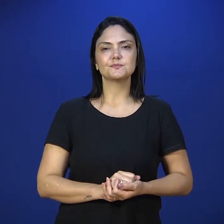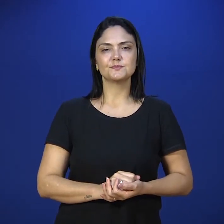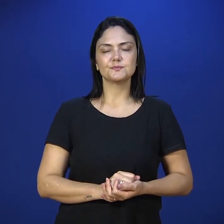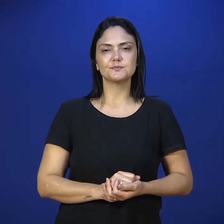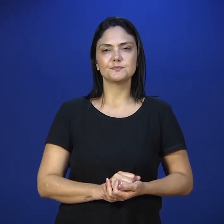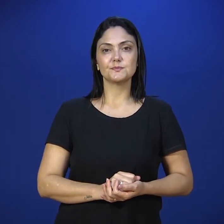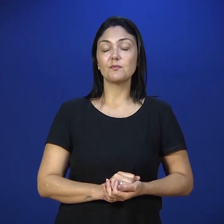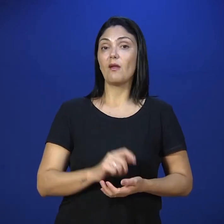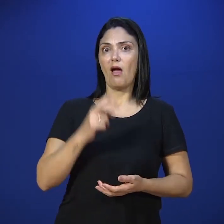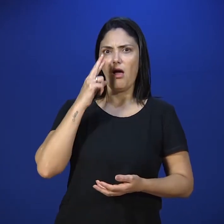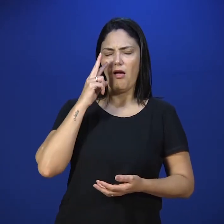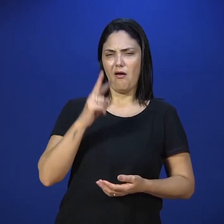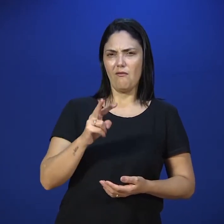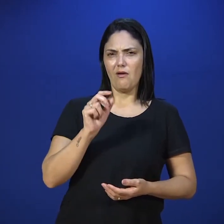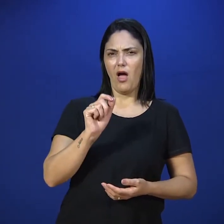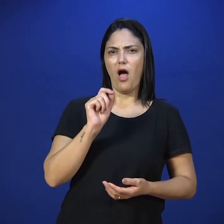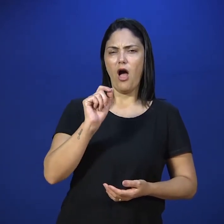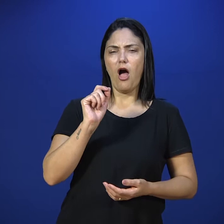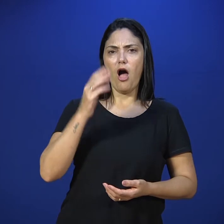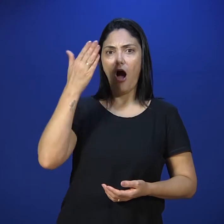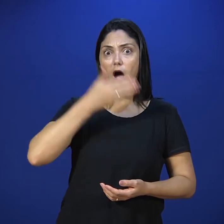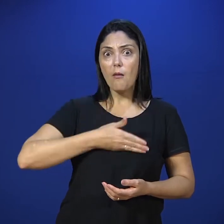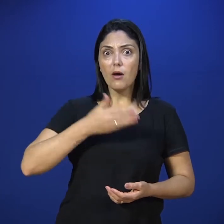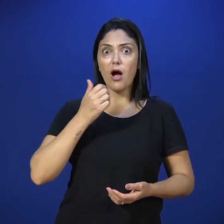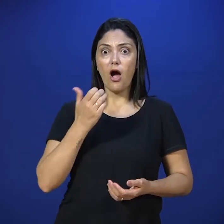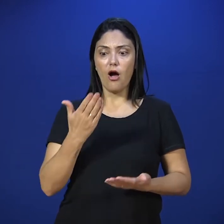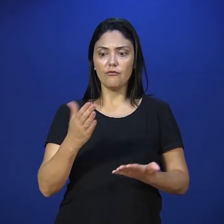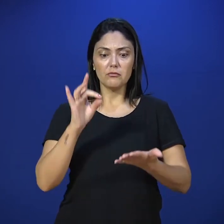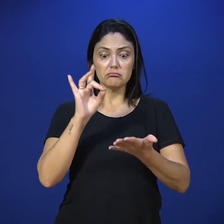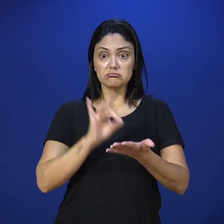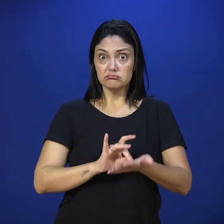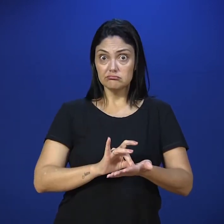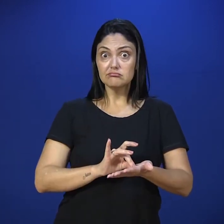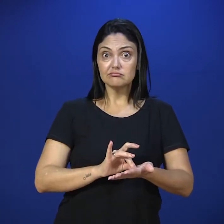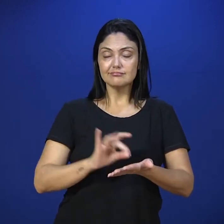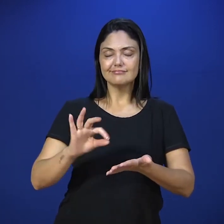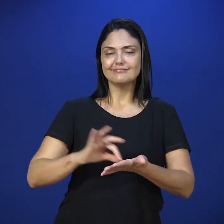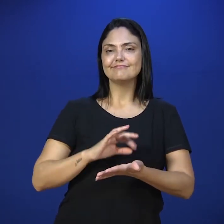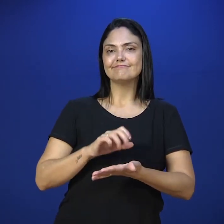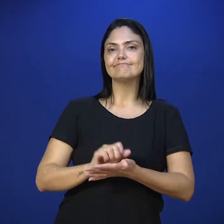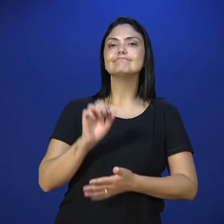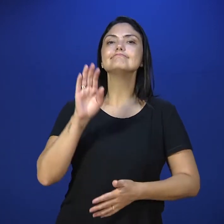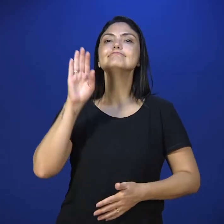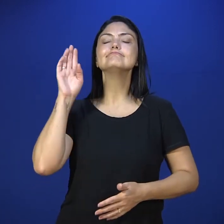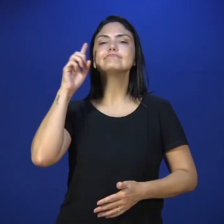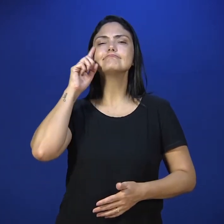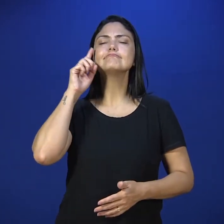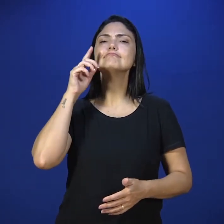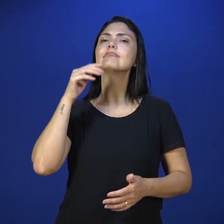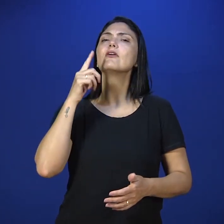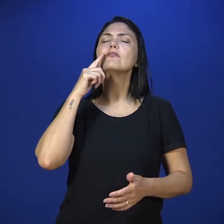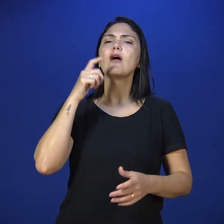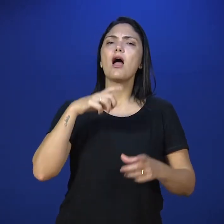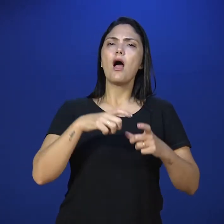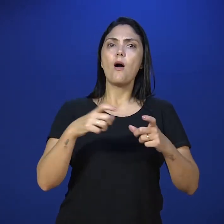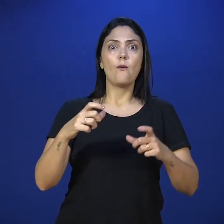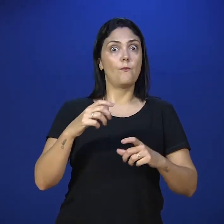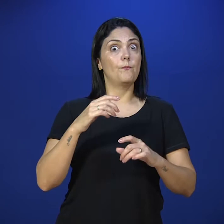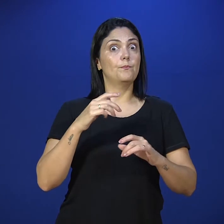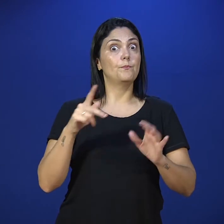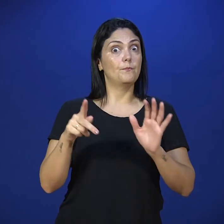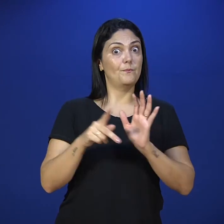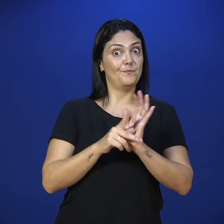1.1.3. Para verificar a confirmação da inscrição, o candidato deverá acessar o comprovante de pagamento no portal